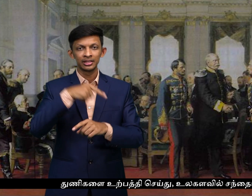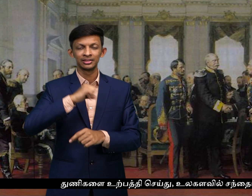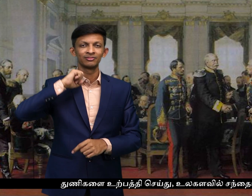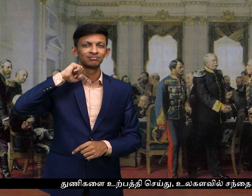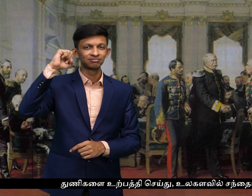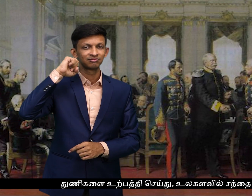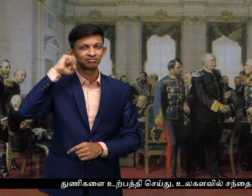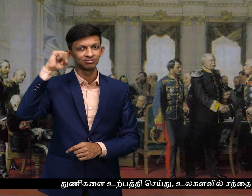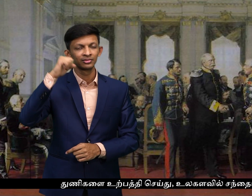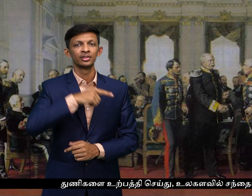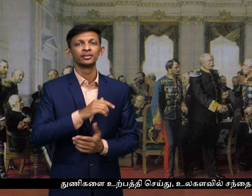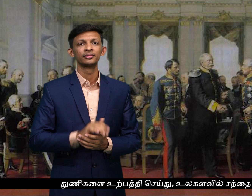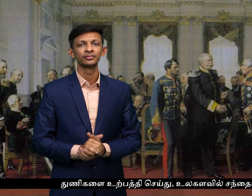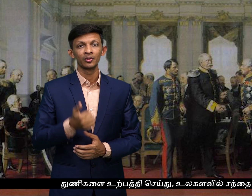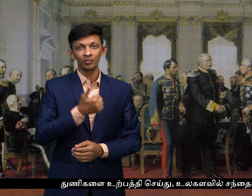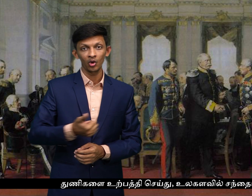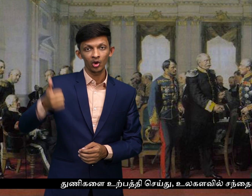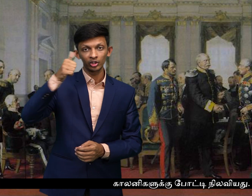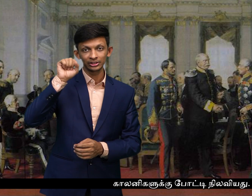சந்தைப்படுத்தியது.